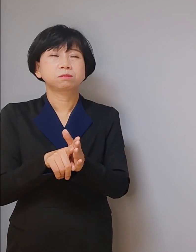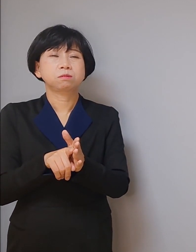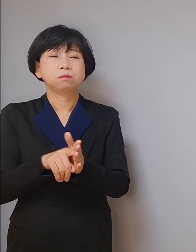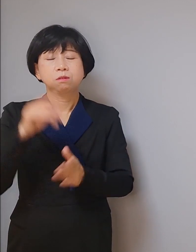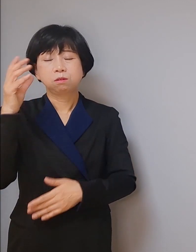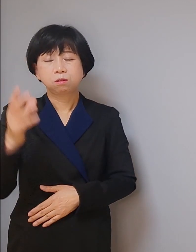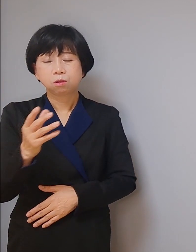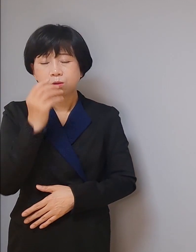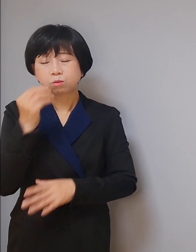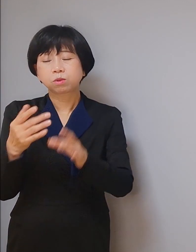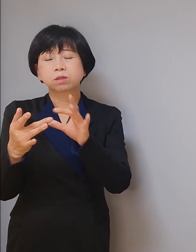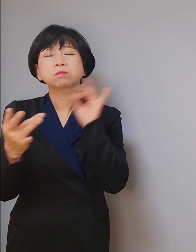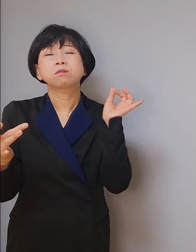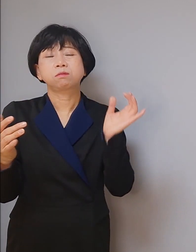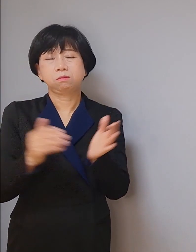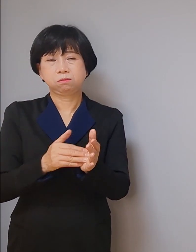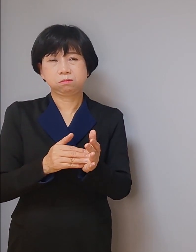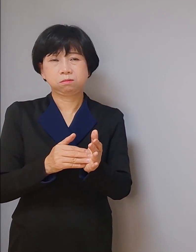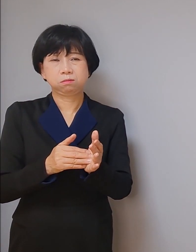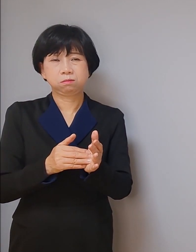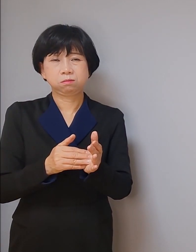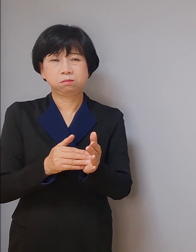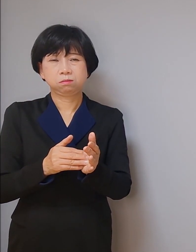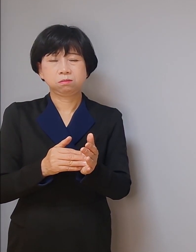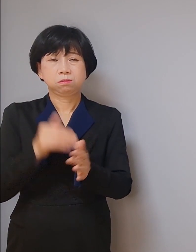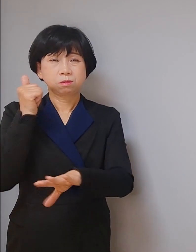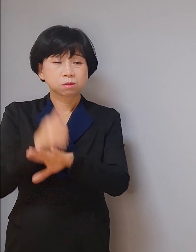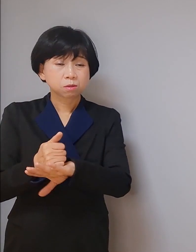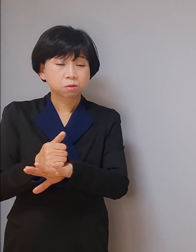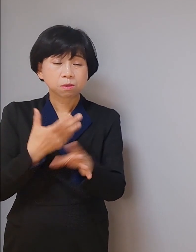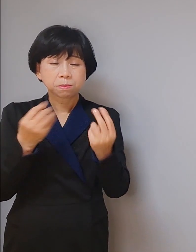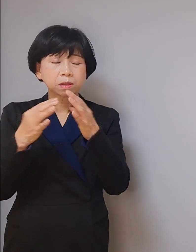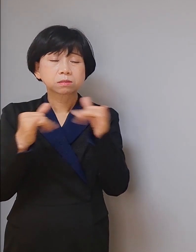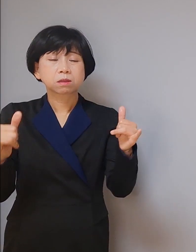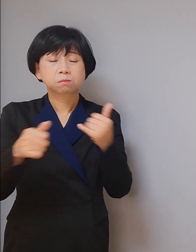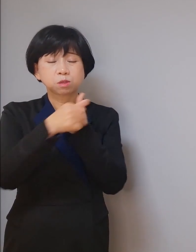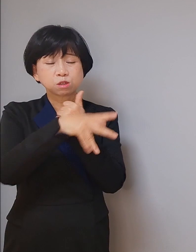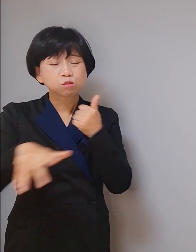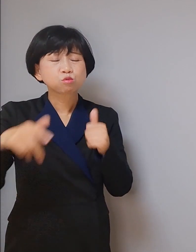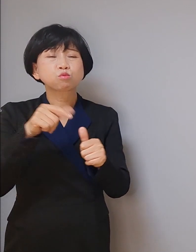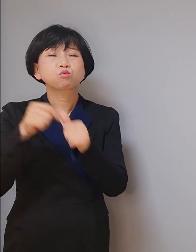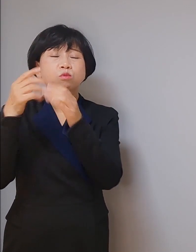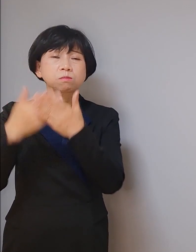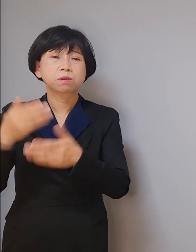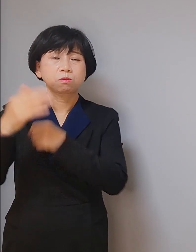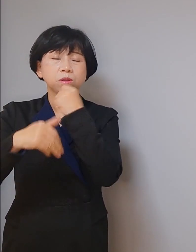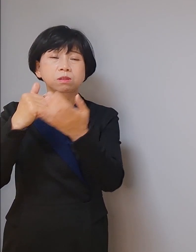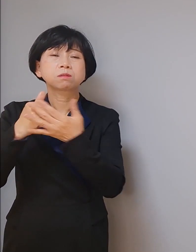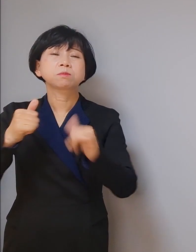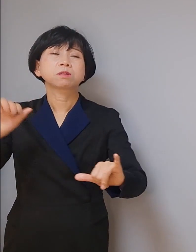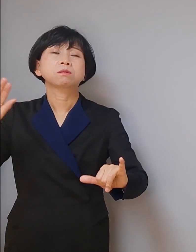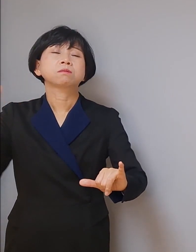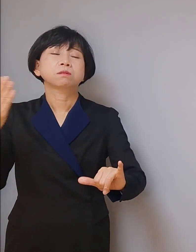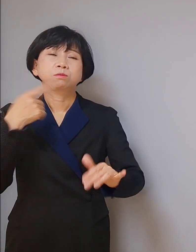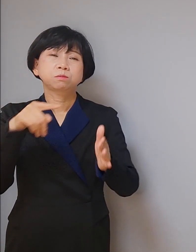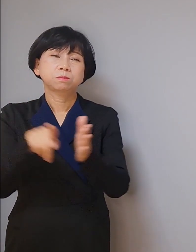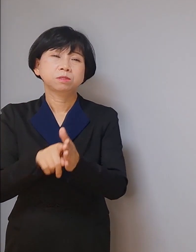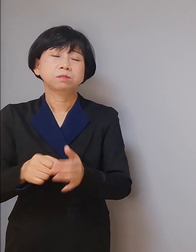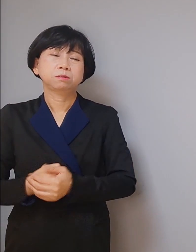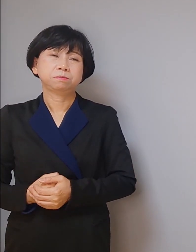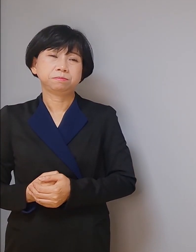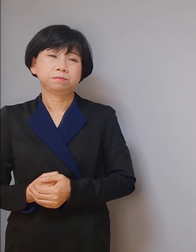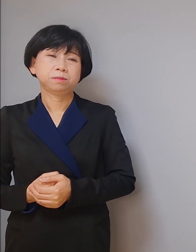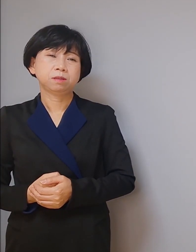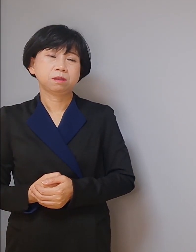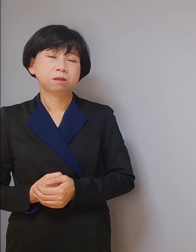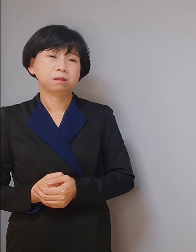거룩한 선택이셨습니다. 그 선택의 결과 수많은 이들이 구원을 받고 하나님의 자녀가 된 줄 믿습니다. 이 역설적인